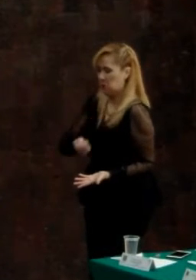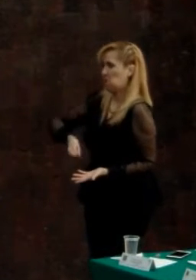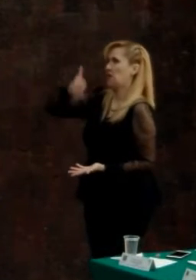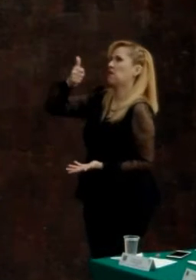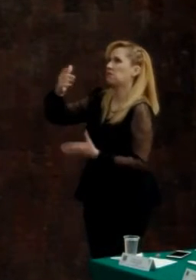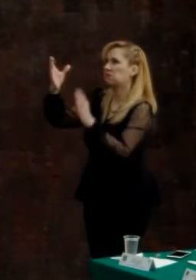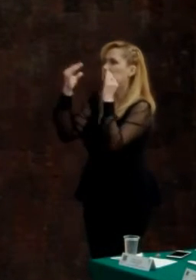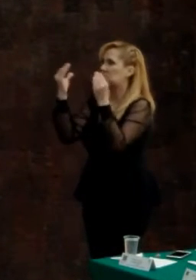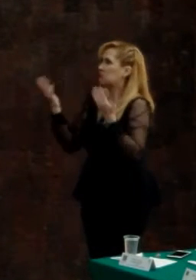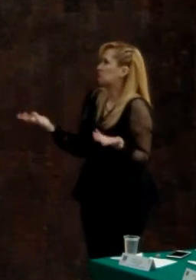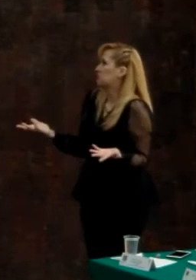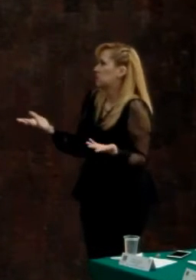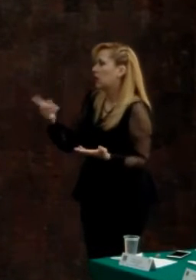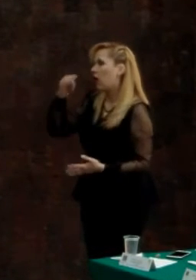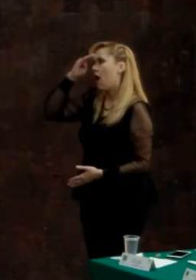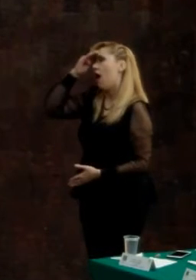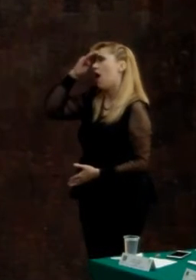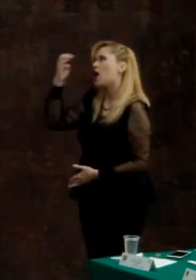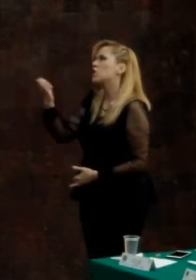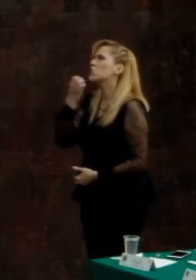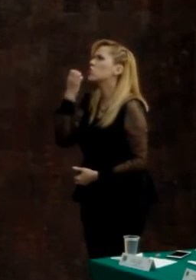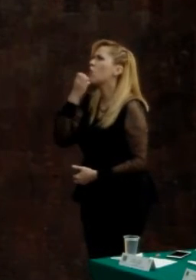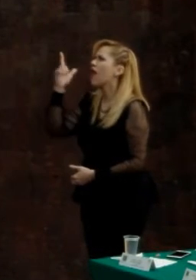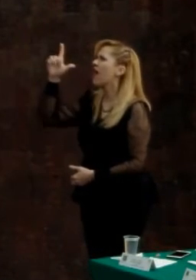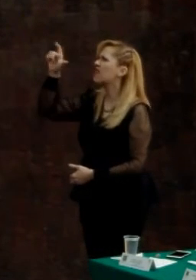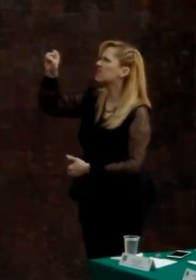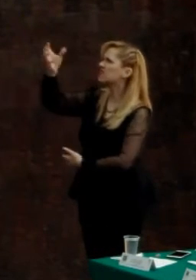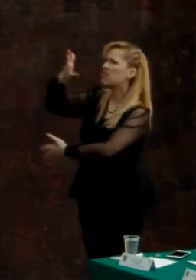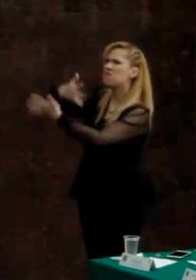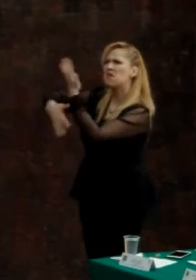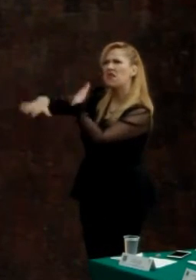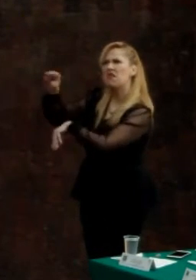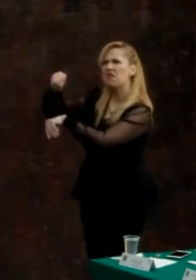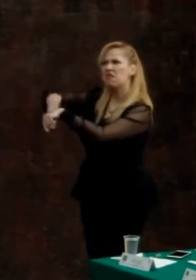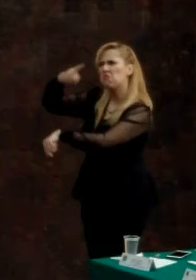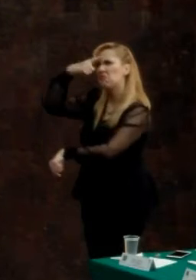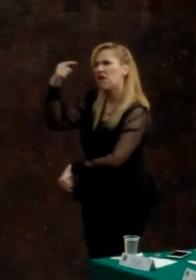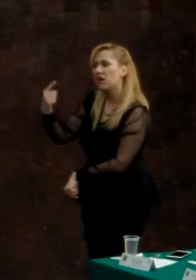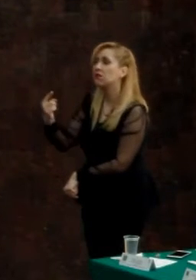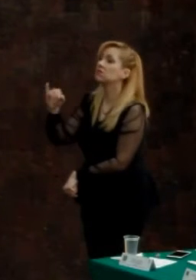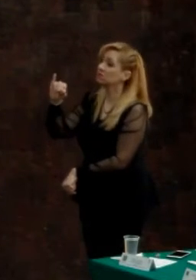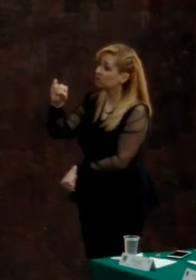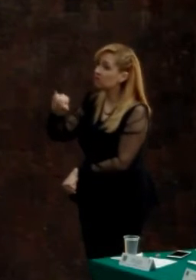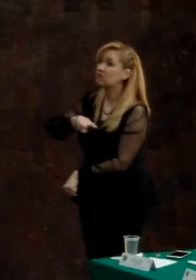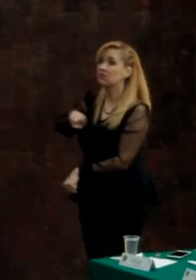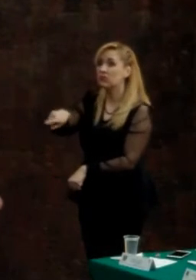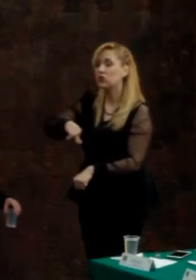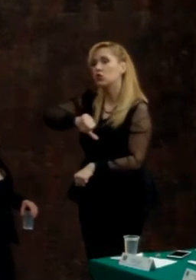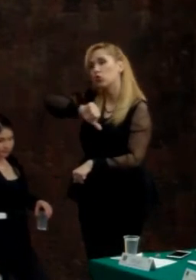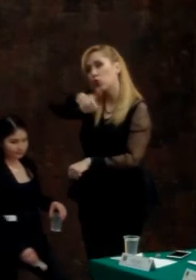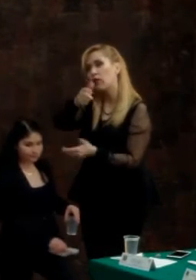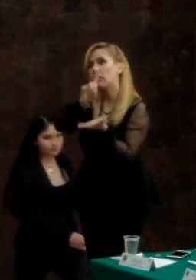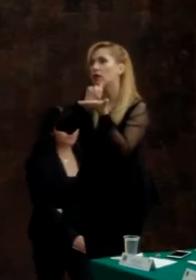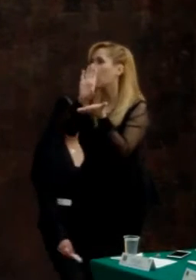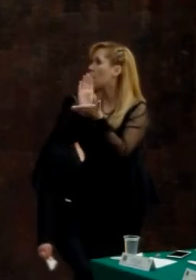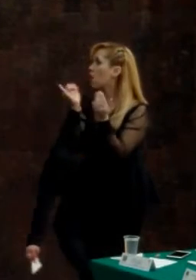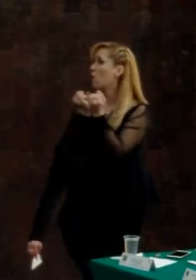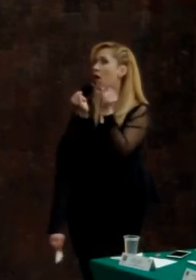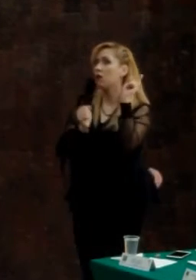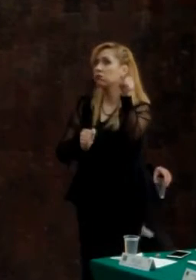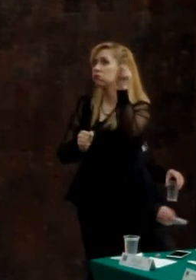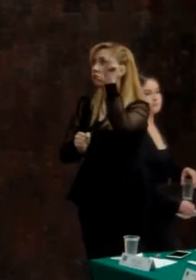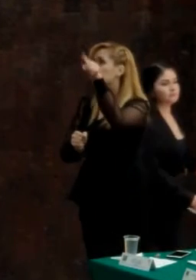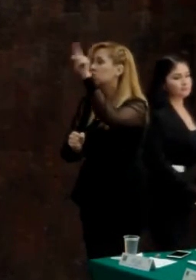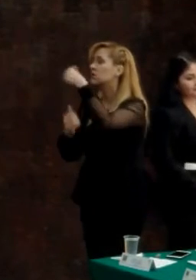en lengua de señas mexicana va en contrasentido de la postura que impulsan otras discapacidades